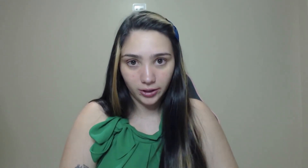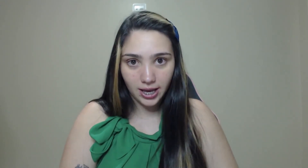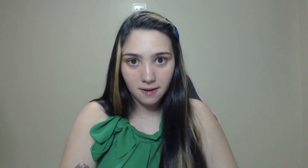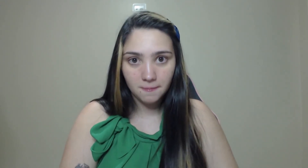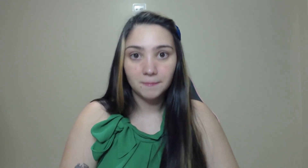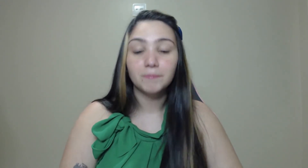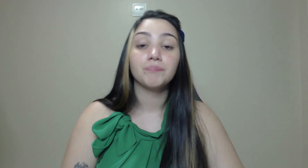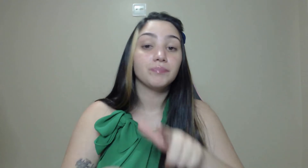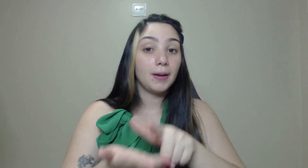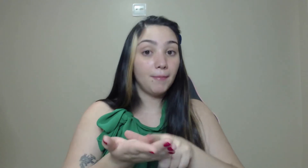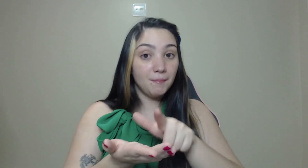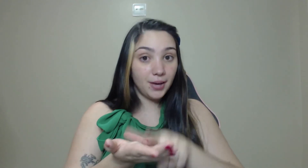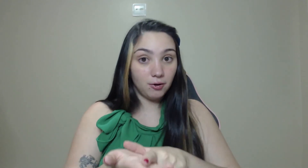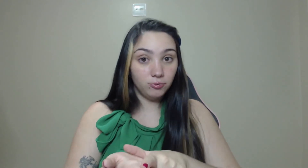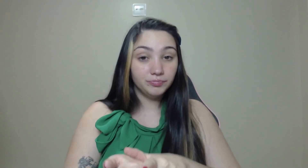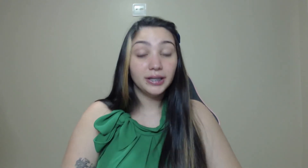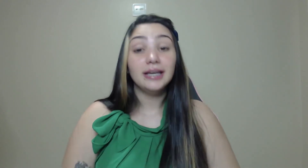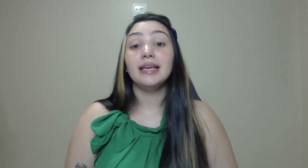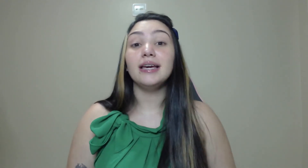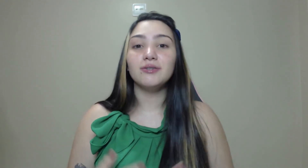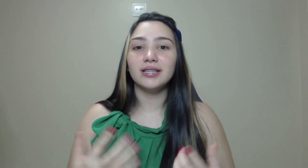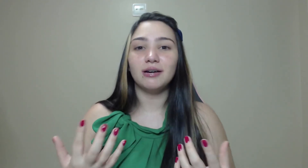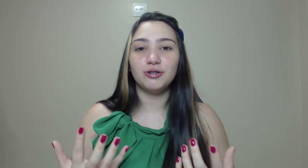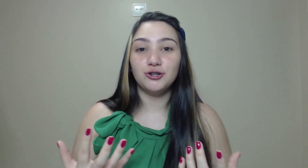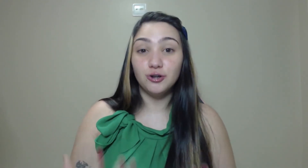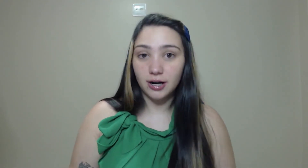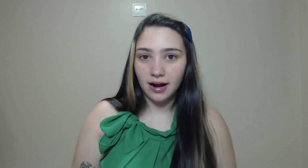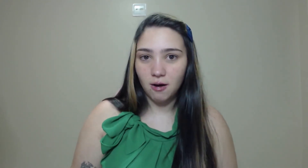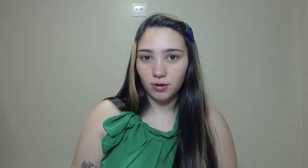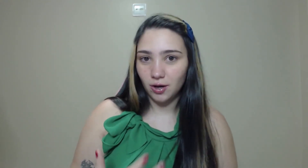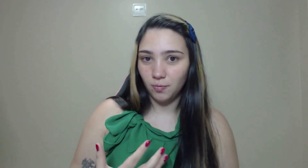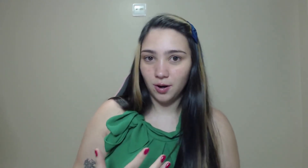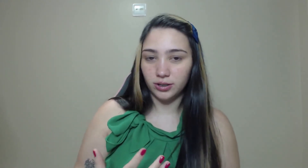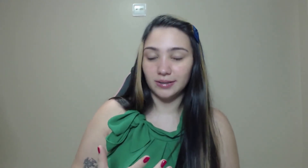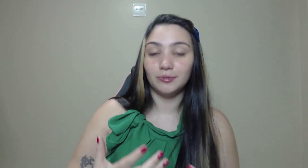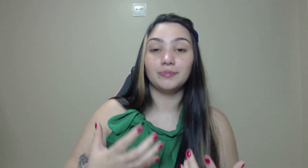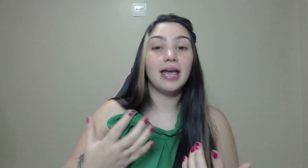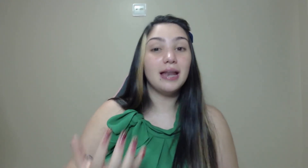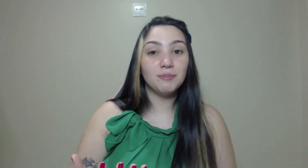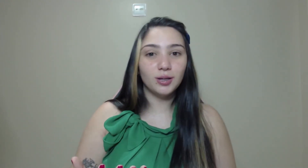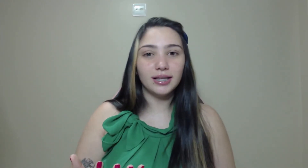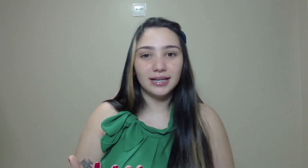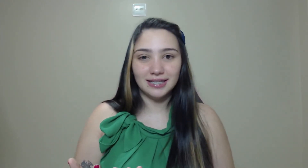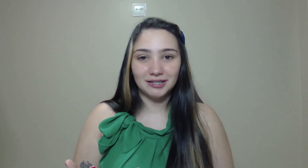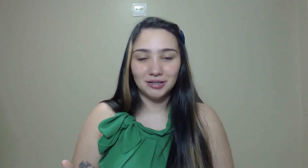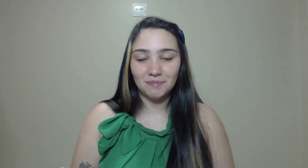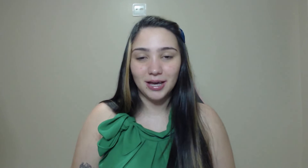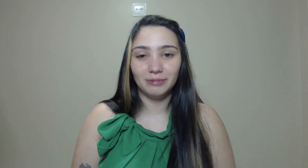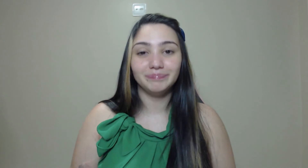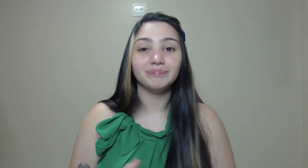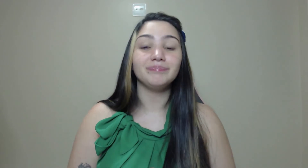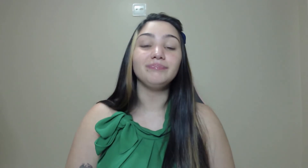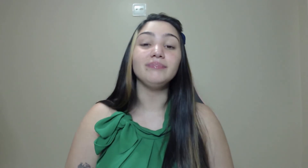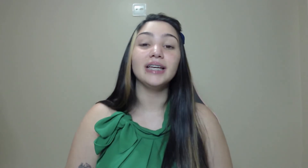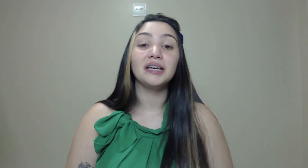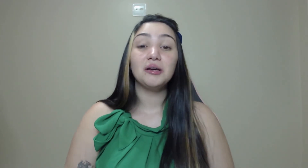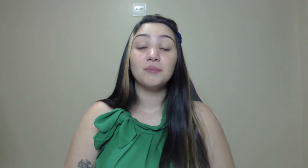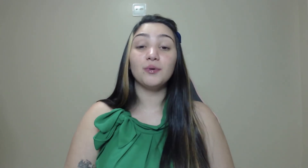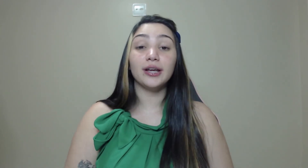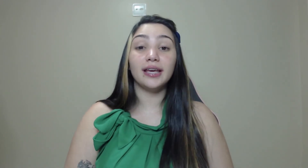ok? Papel. E aí o sinal de jornal, que é o próximo, ele é muito interessante também,